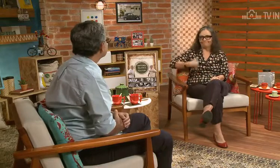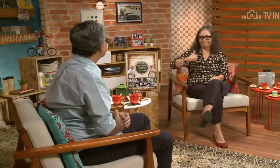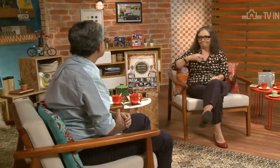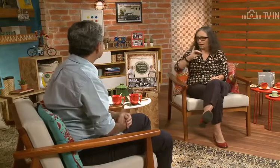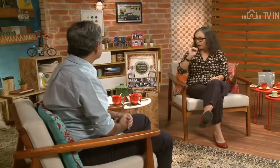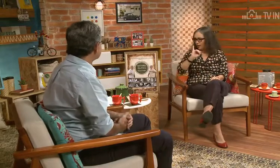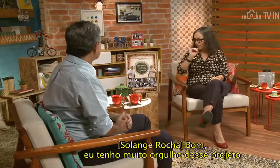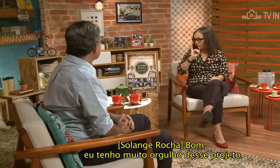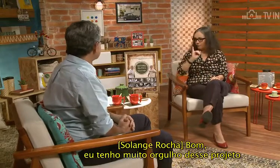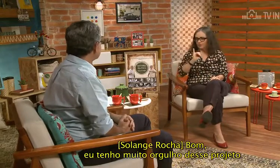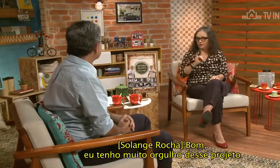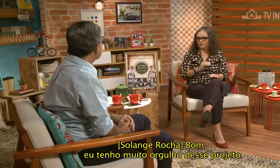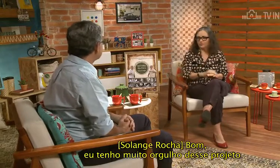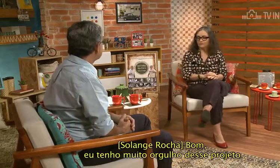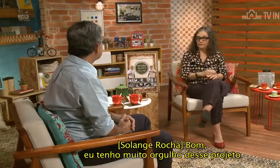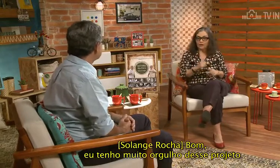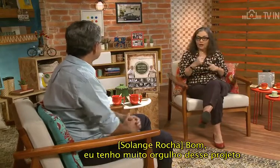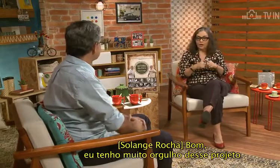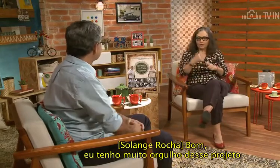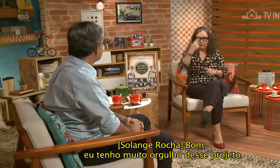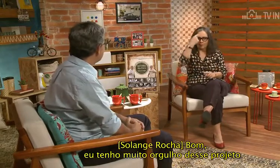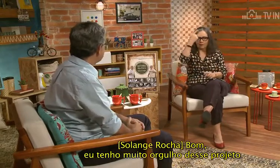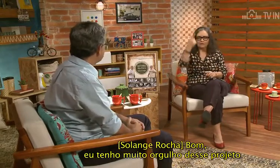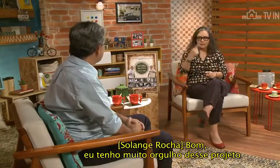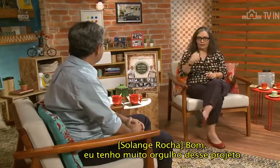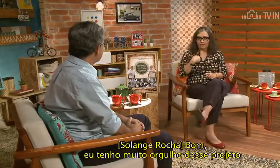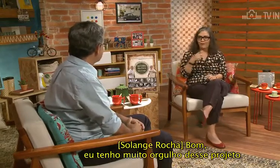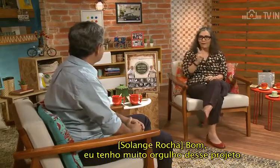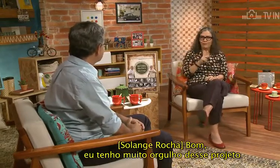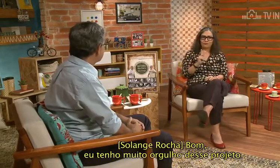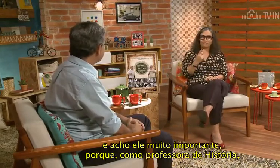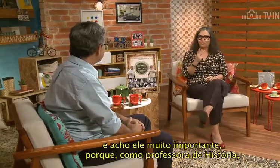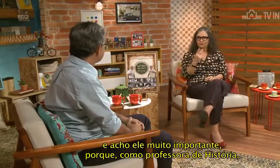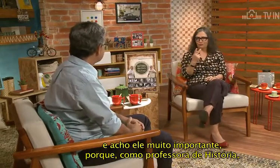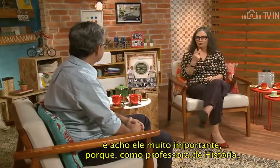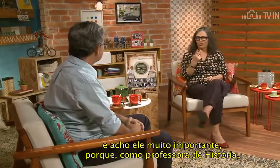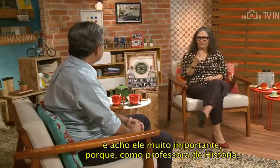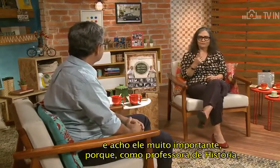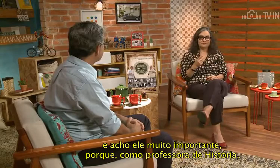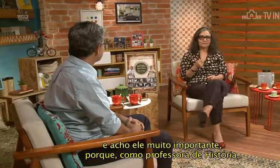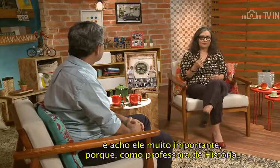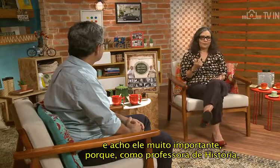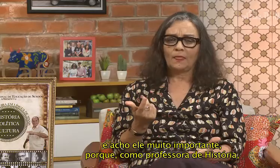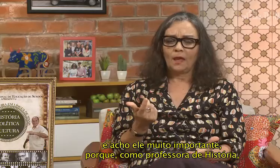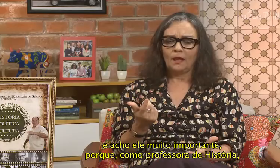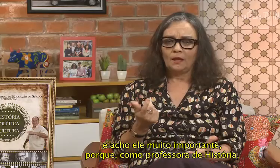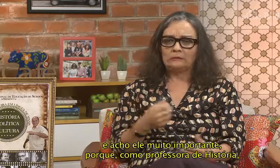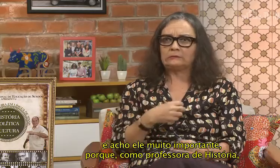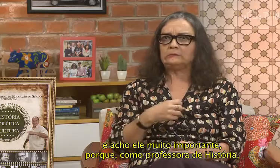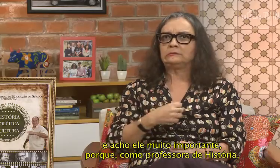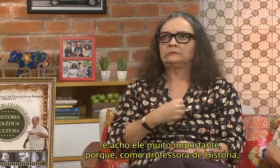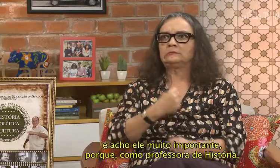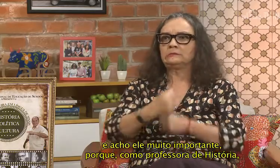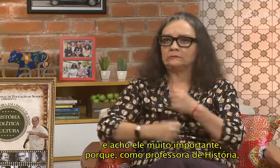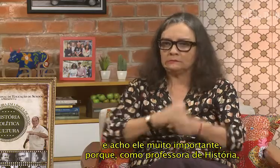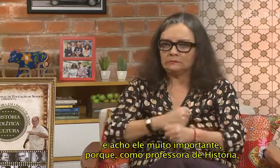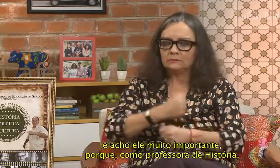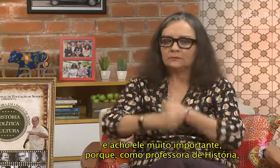Bom, eu tenho muito orgulho desse projeto e acho ele muito importante, porque como professora de história, todo